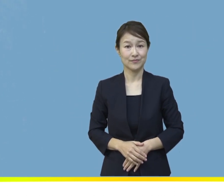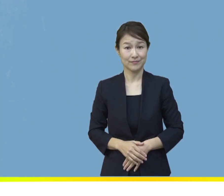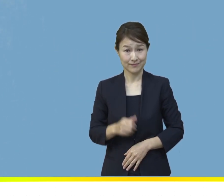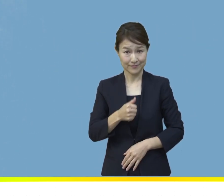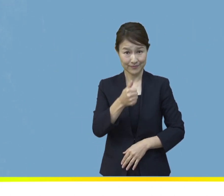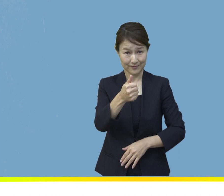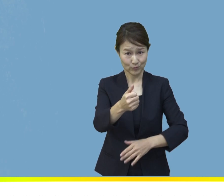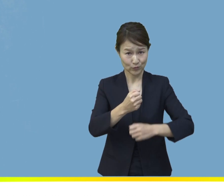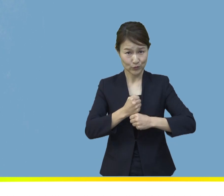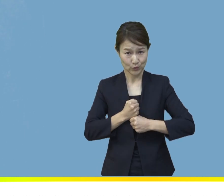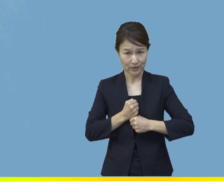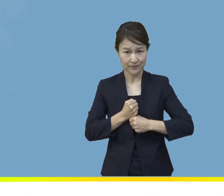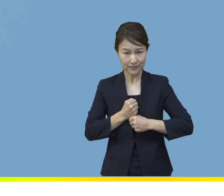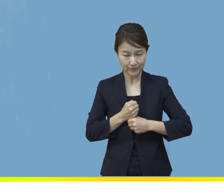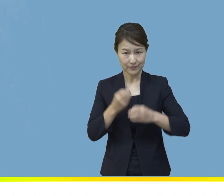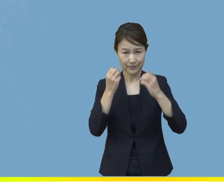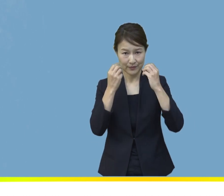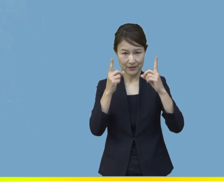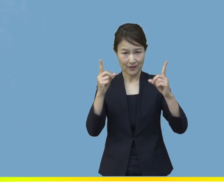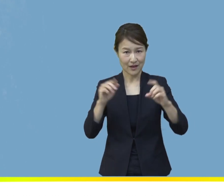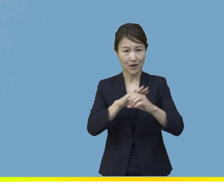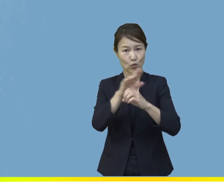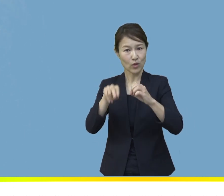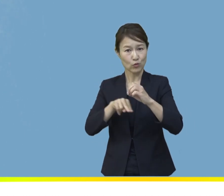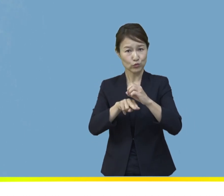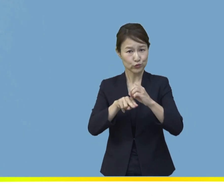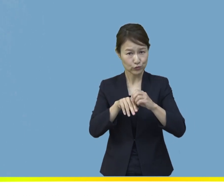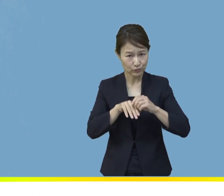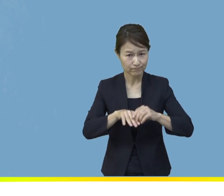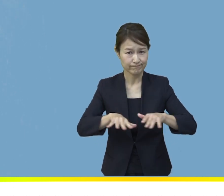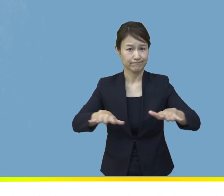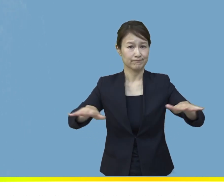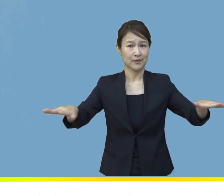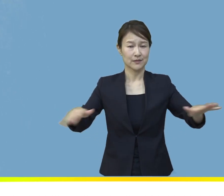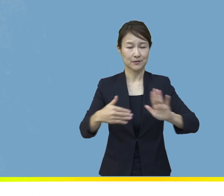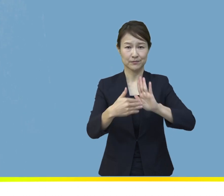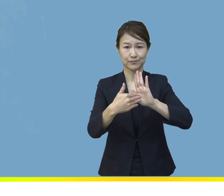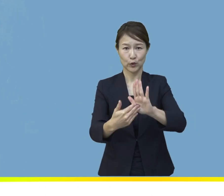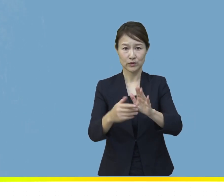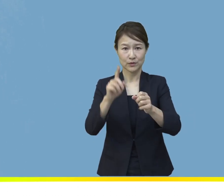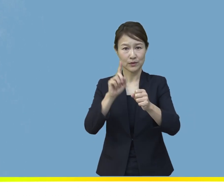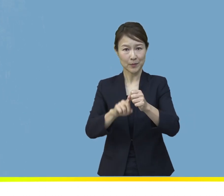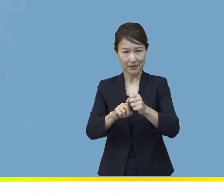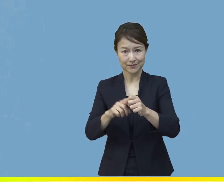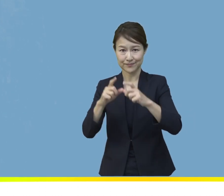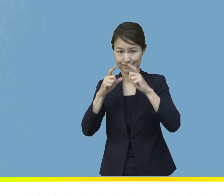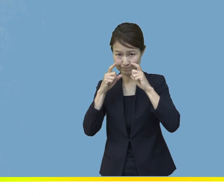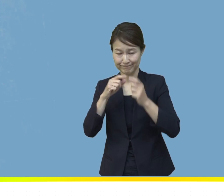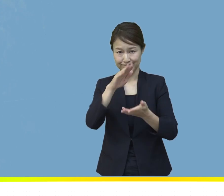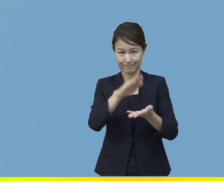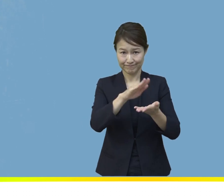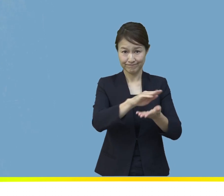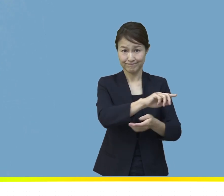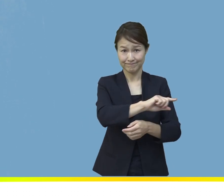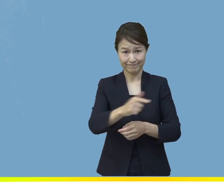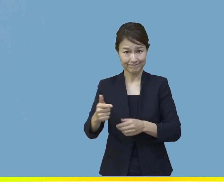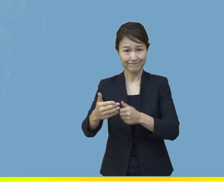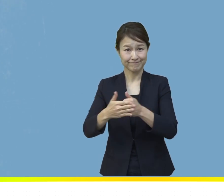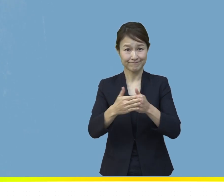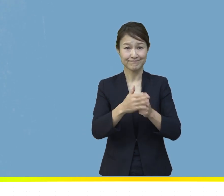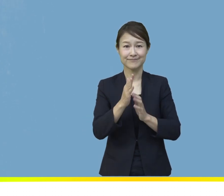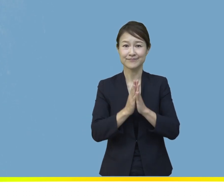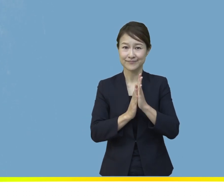来館の際は新型コロナウイルス感染症防止対策にご協力をお願いし